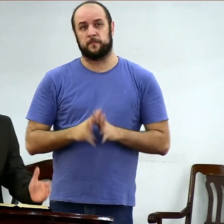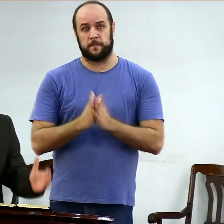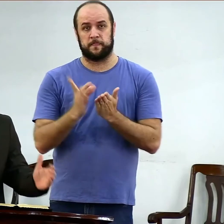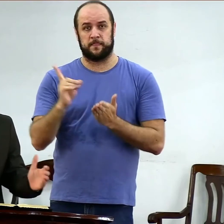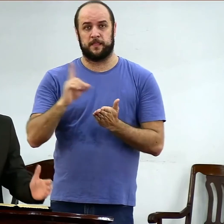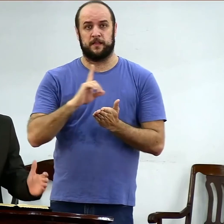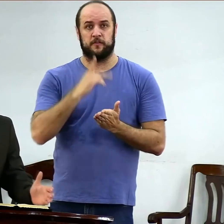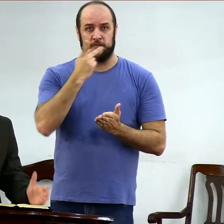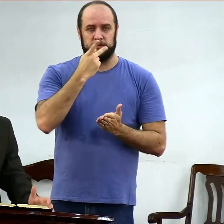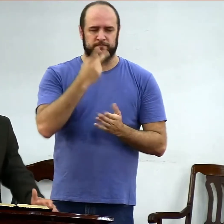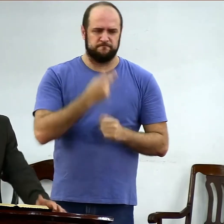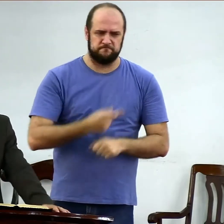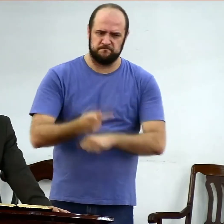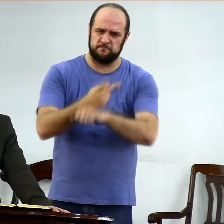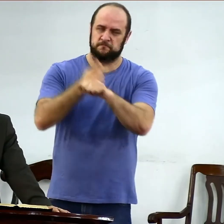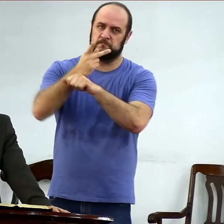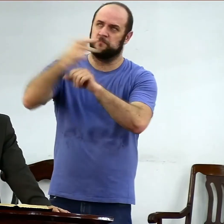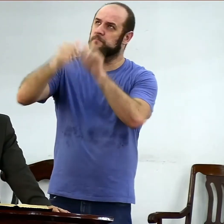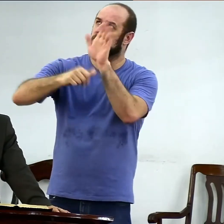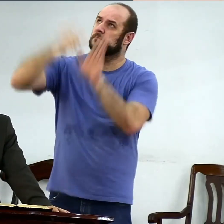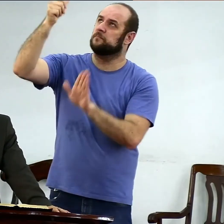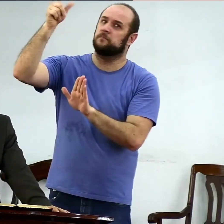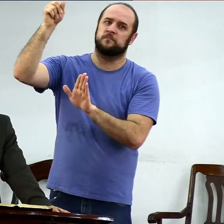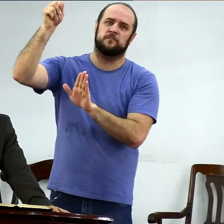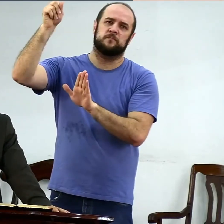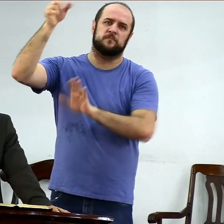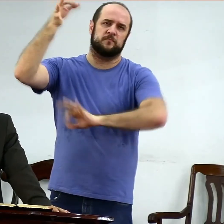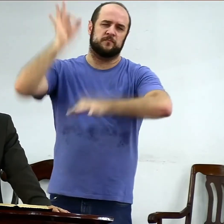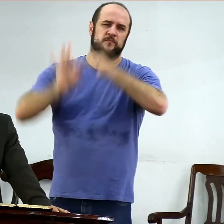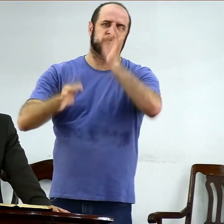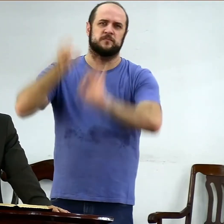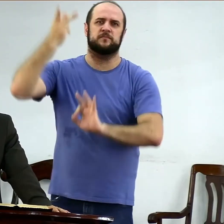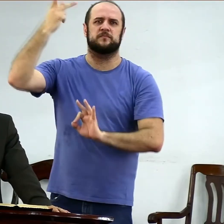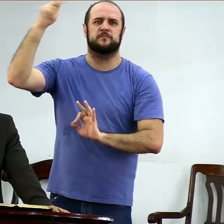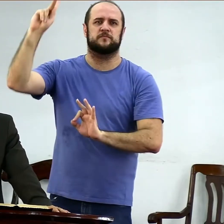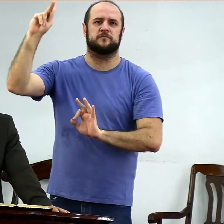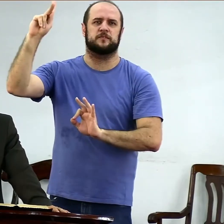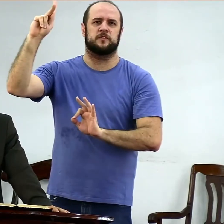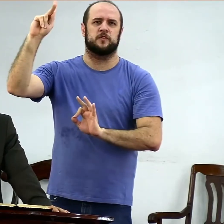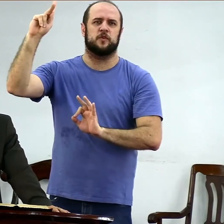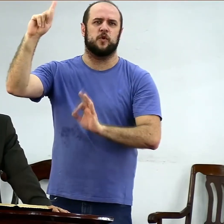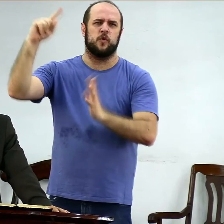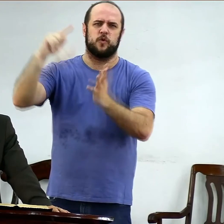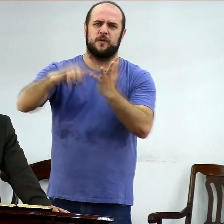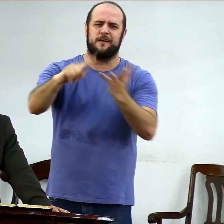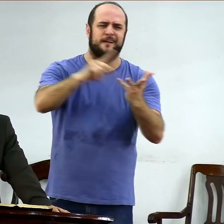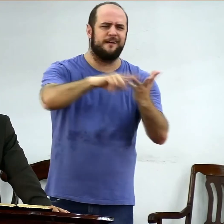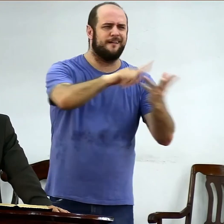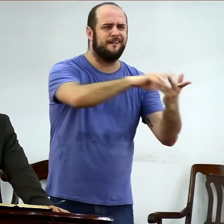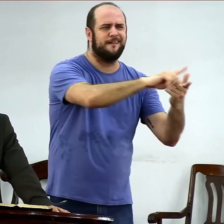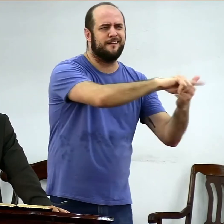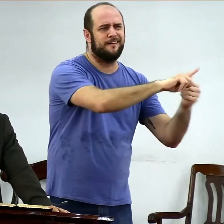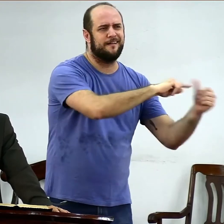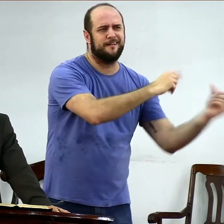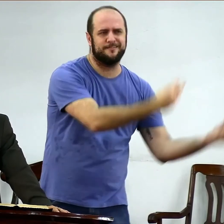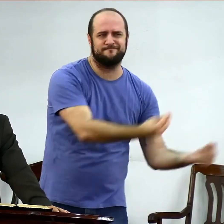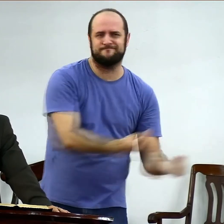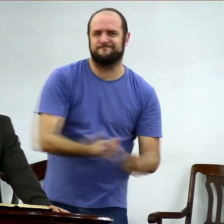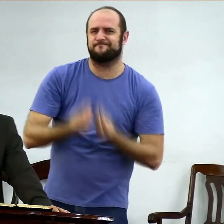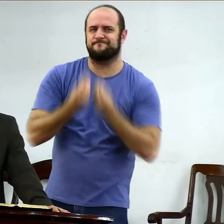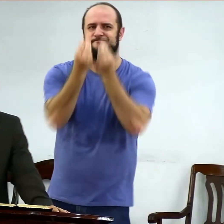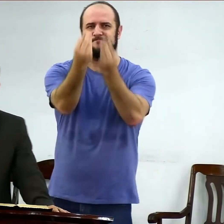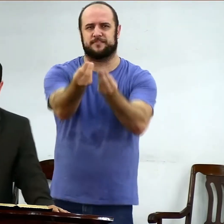Buscai, pois, em primeiro lugar o seu reino e a sua justiça, e todas essas coisas vos serão